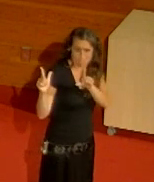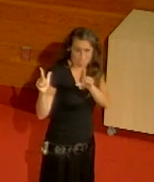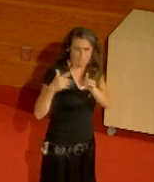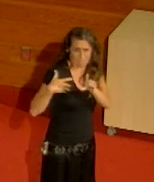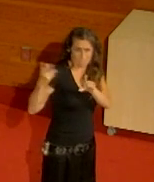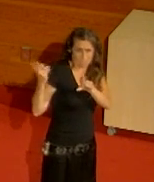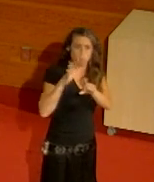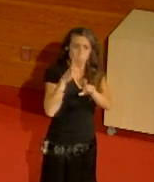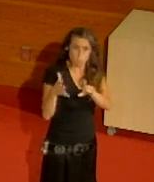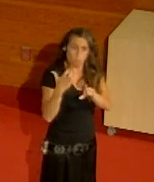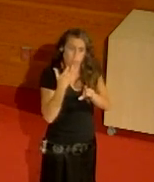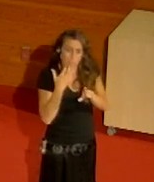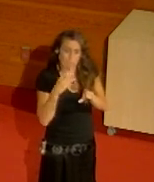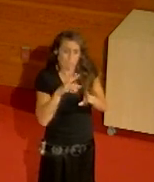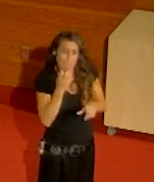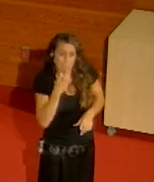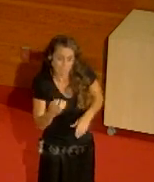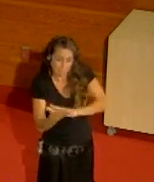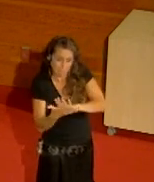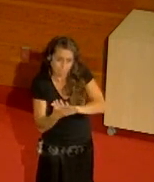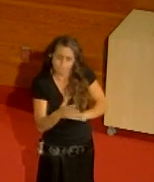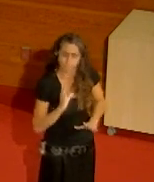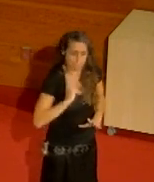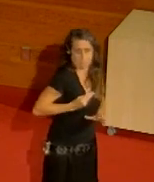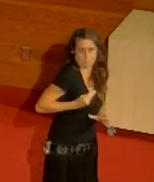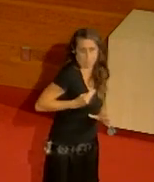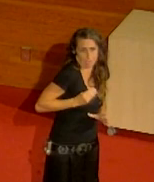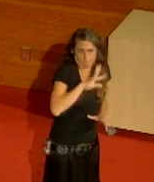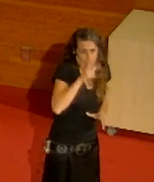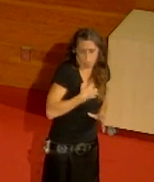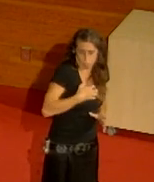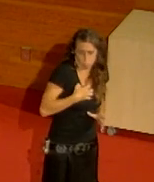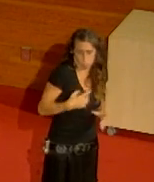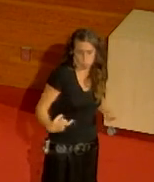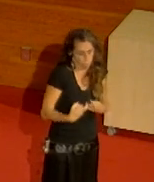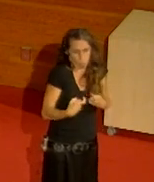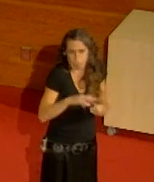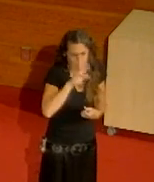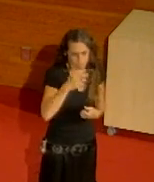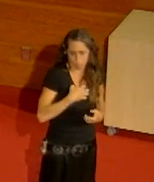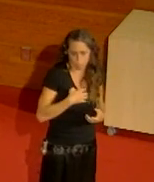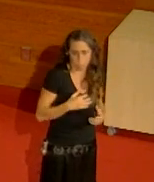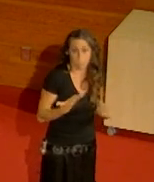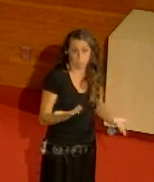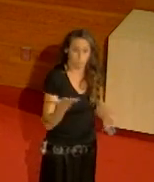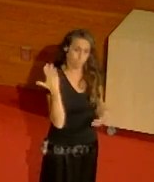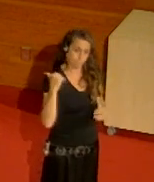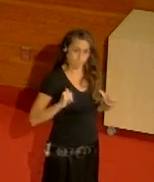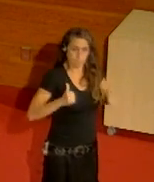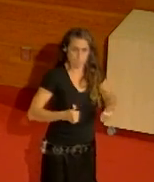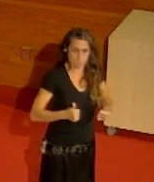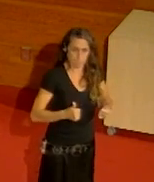de Israel se habla de Palestina se habla del conflicto desde el principio desde que todo esto empezó hay una guerra narrativas